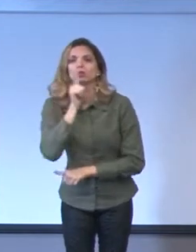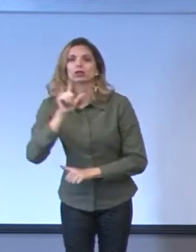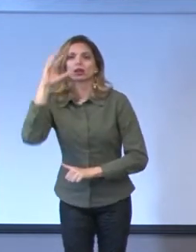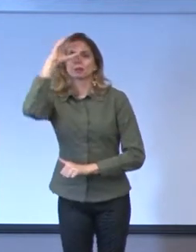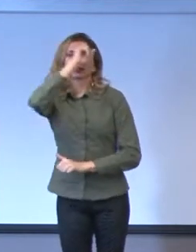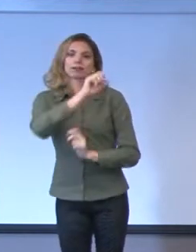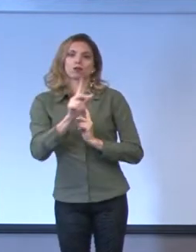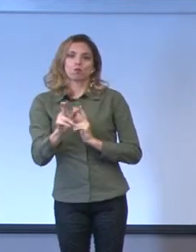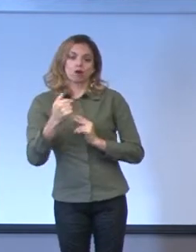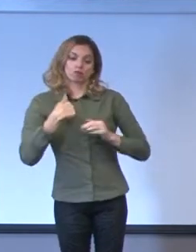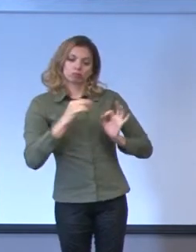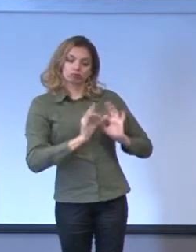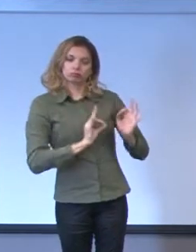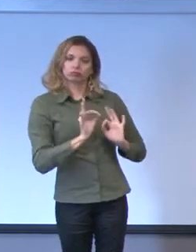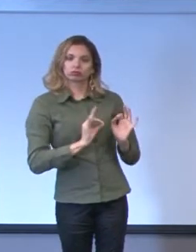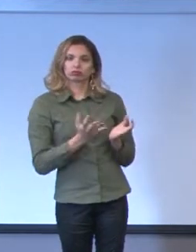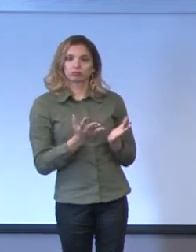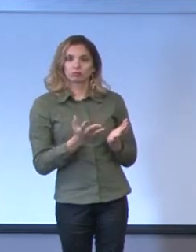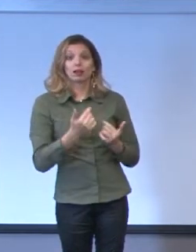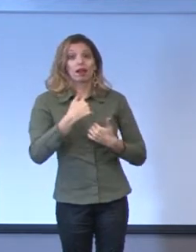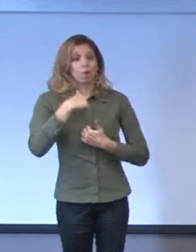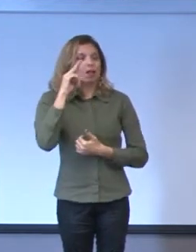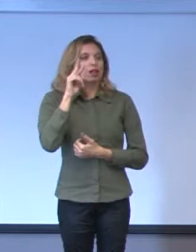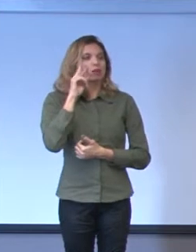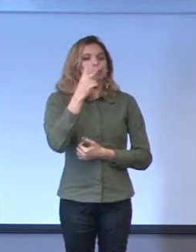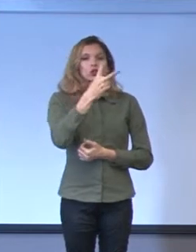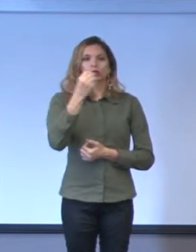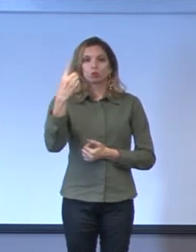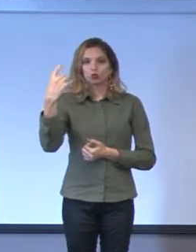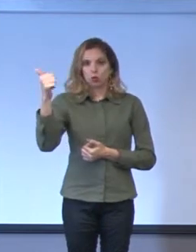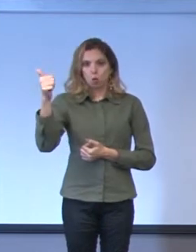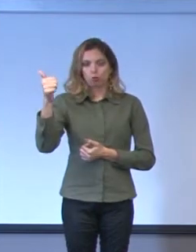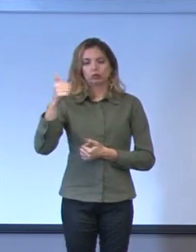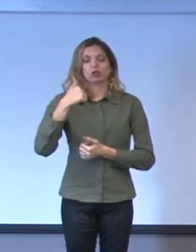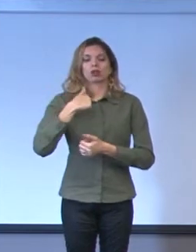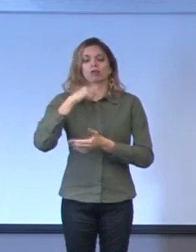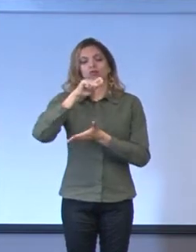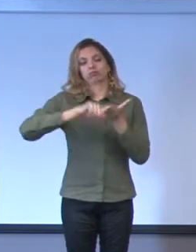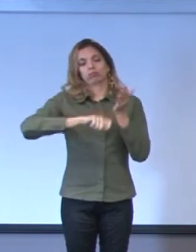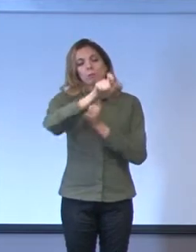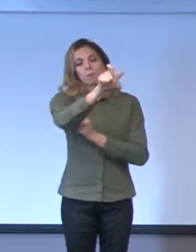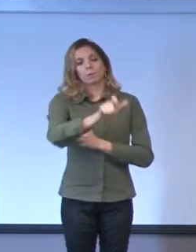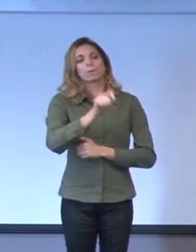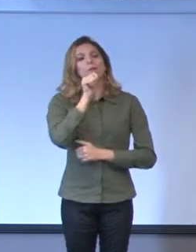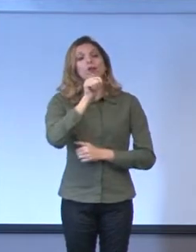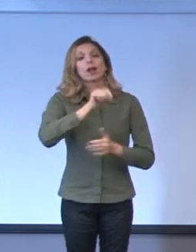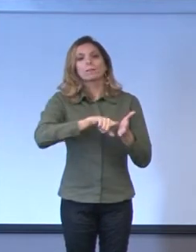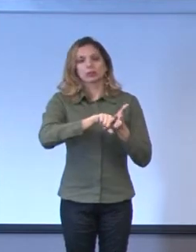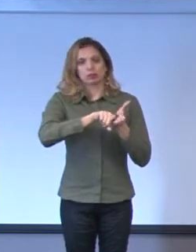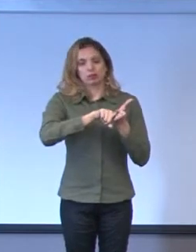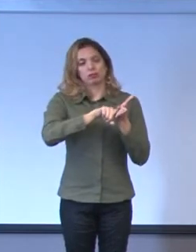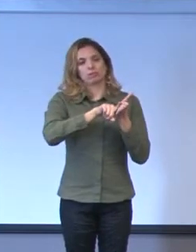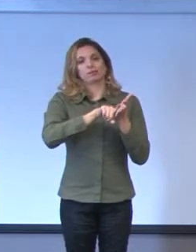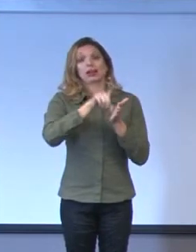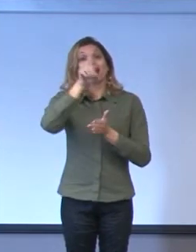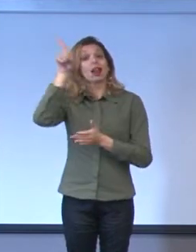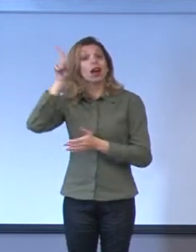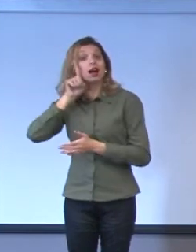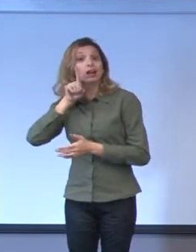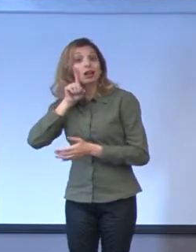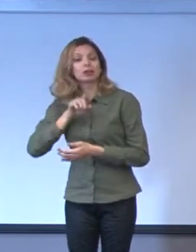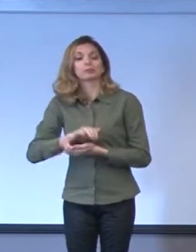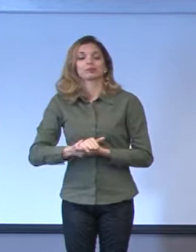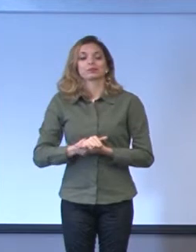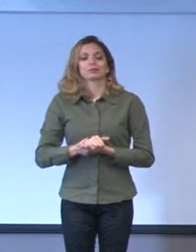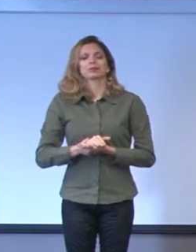Eu lembro que eu contratei, em 2011, eu contratei uma pesquisadora para desenvolver um estudo de caso sobre essa escola, em Boston, e a